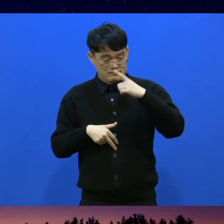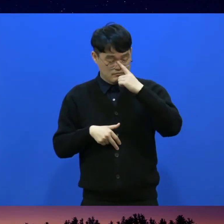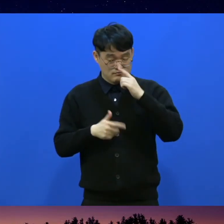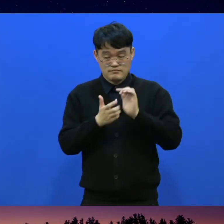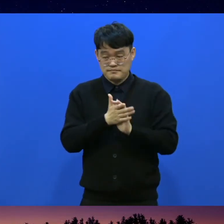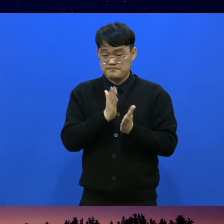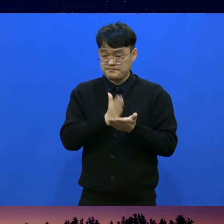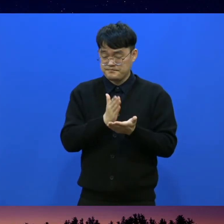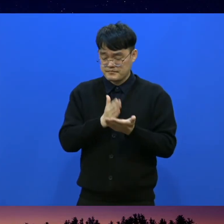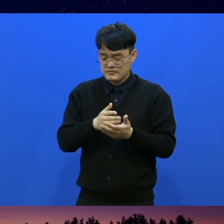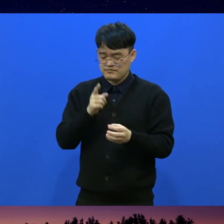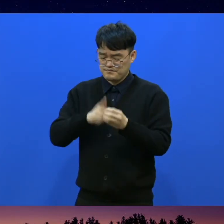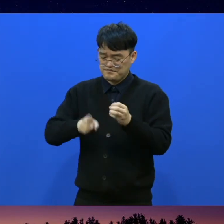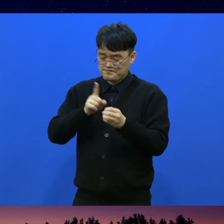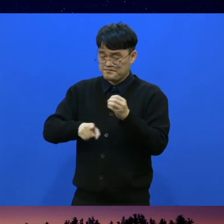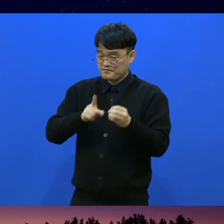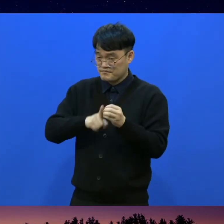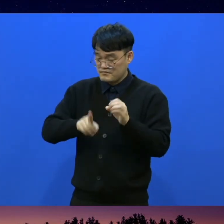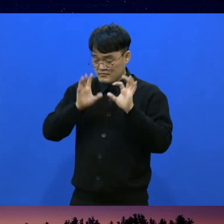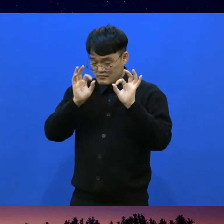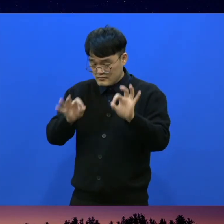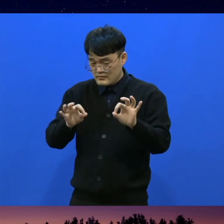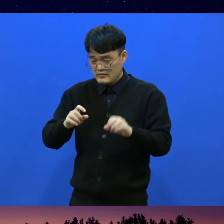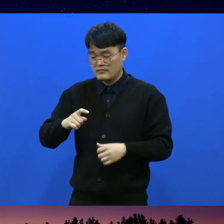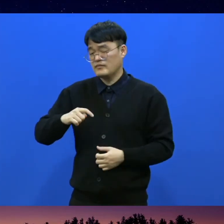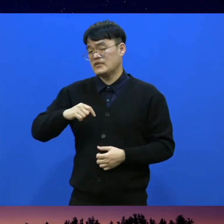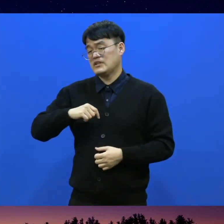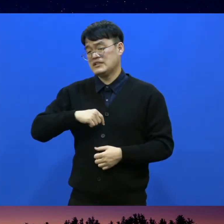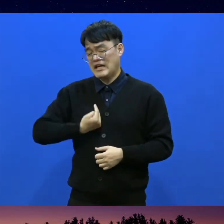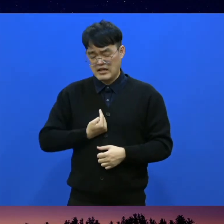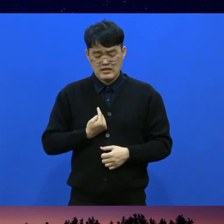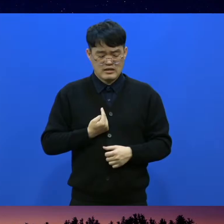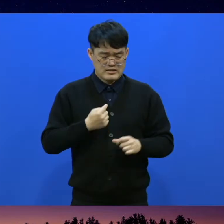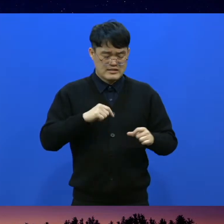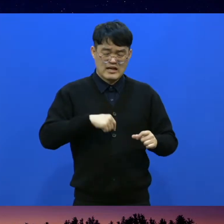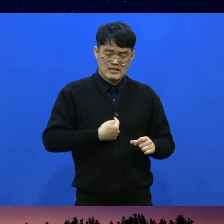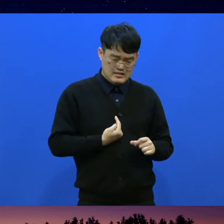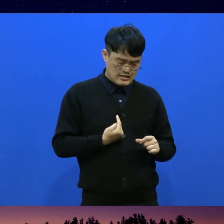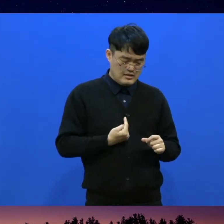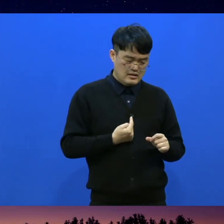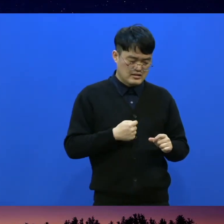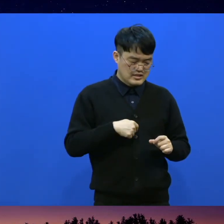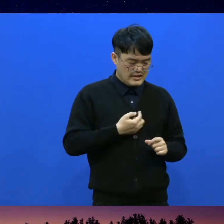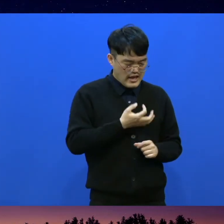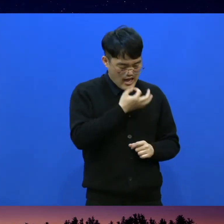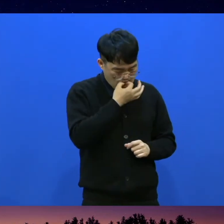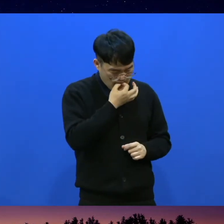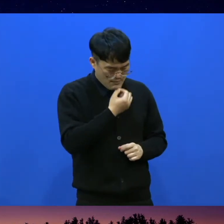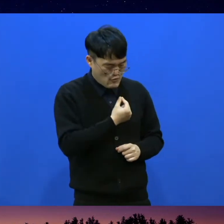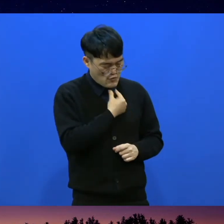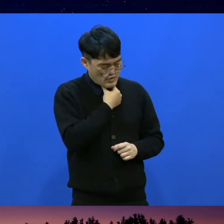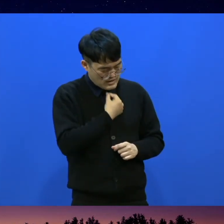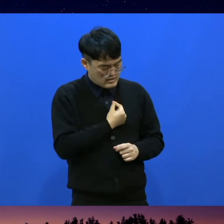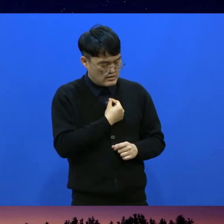불교나 뭐 이런 데서 보면 기도하는데 자기 자신에게로 기울여요. 자기 자신을 추구하는 거예요. 자기 욕망을